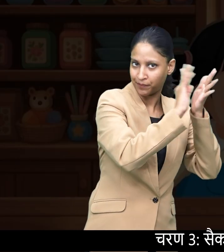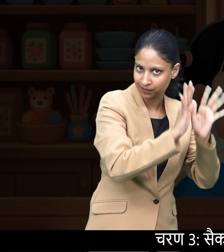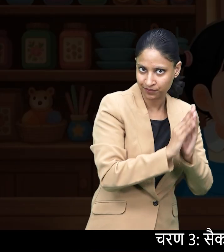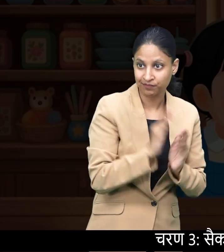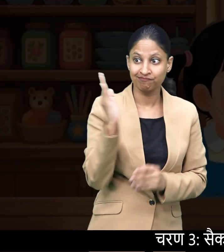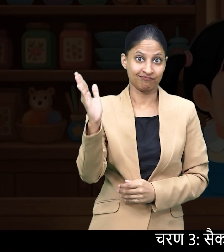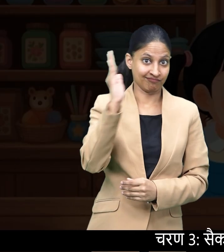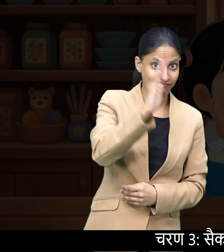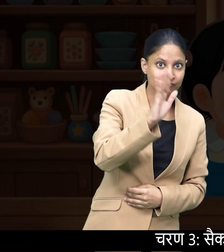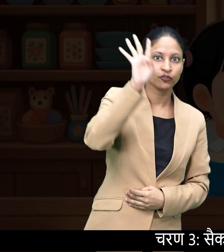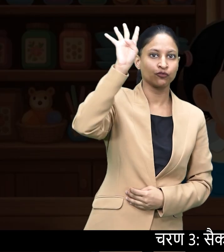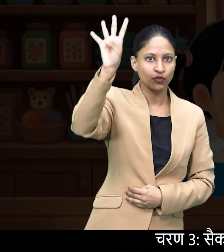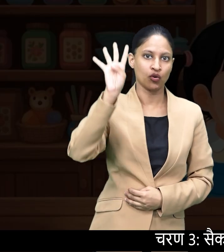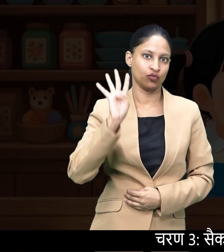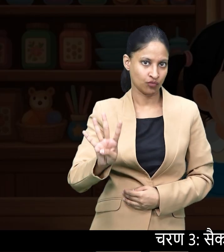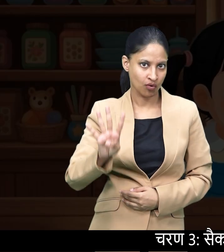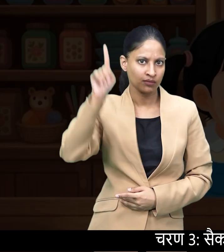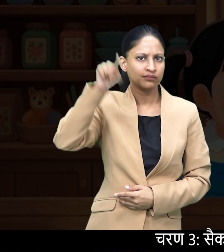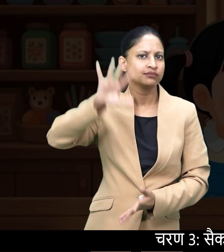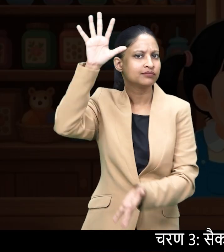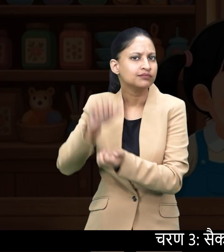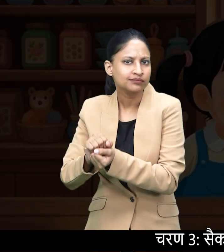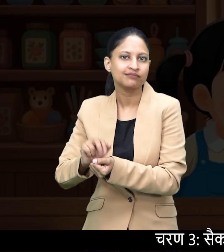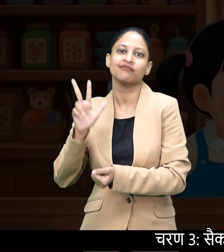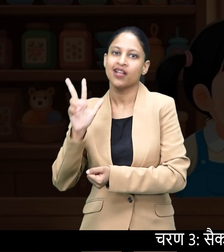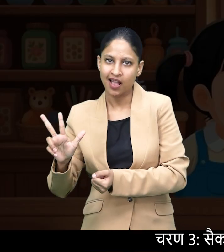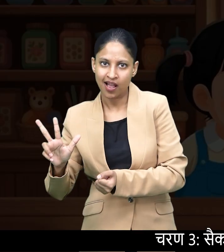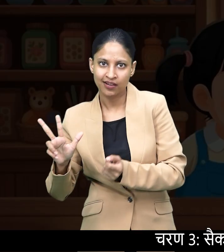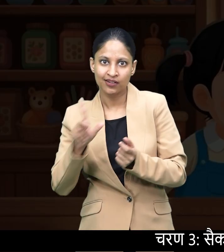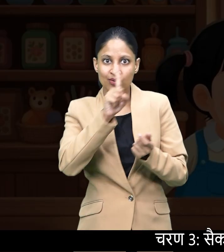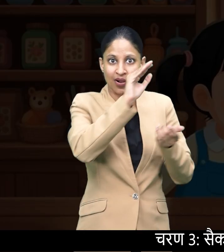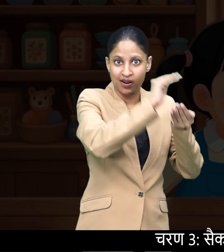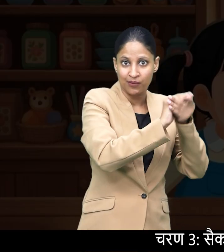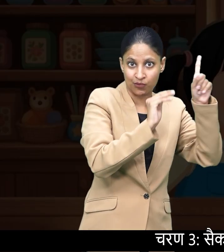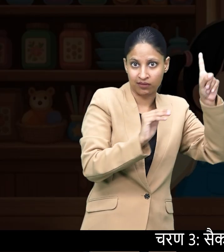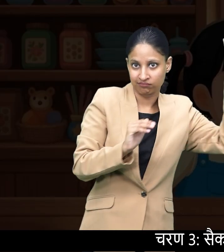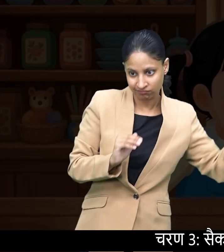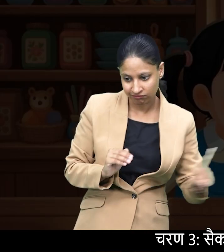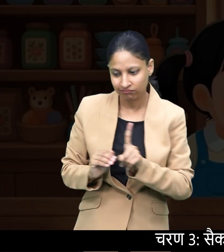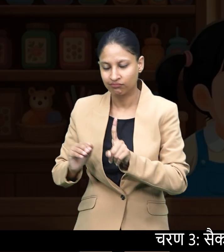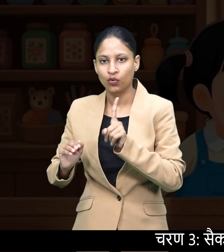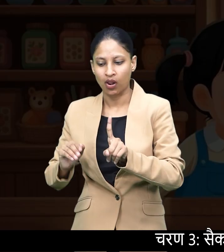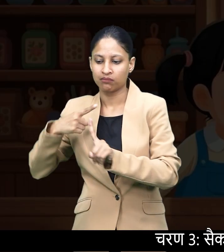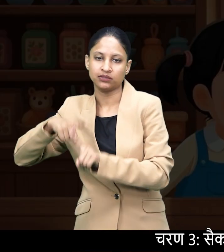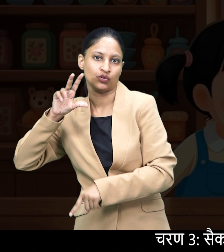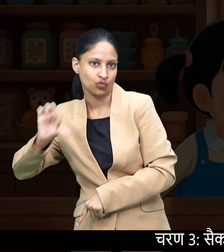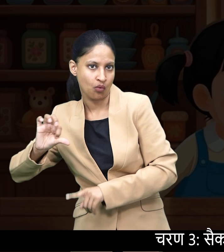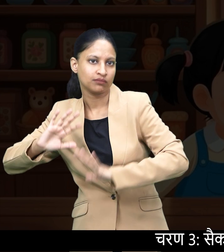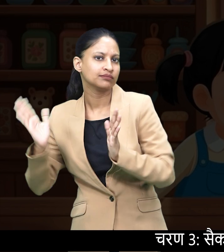3, सैकड़ा 4 जोड़ 4 बराबर 8 प्लस हासिल का 1 बराबर 9।